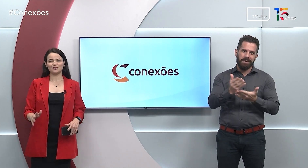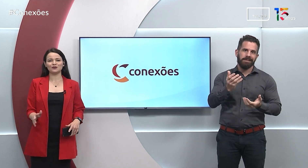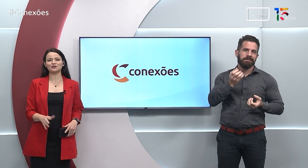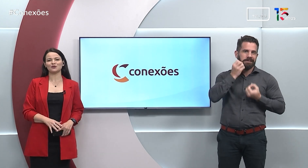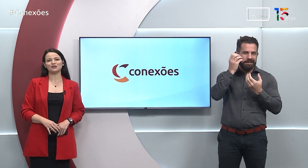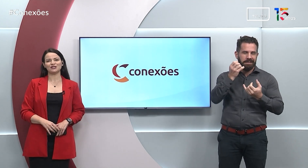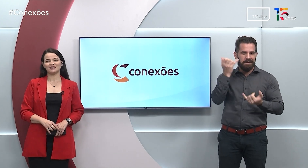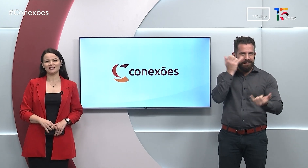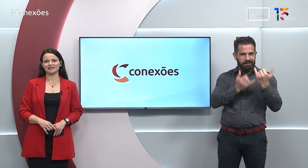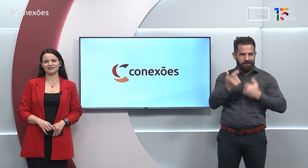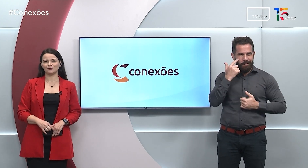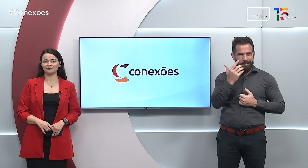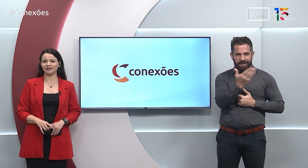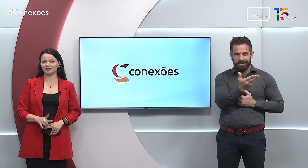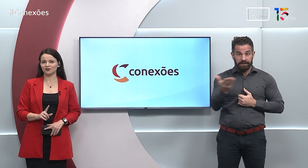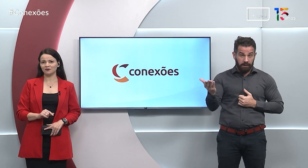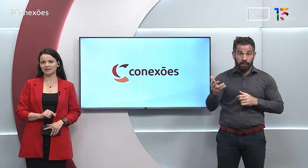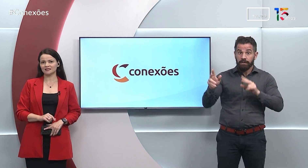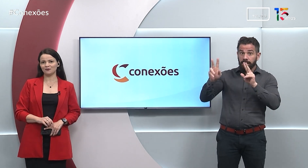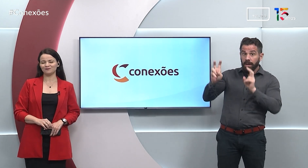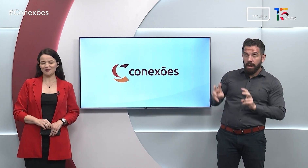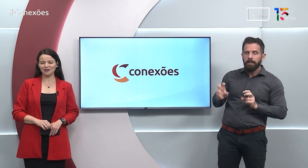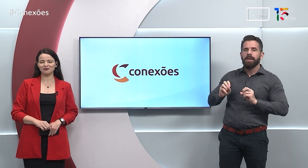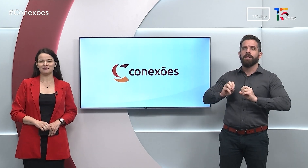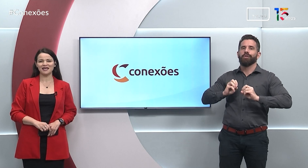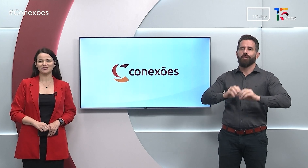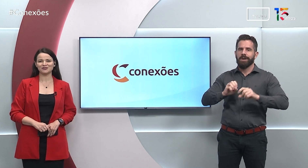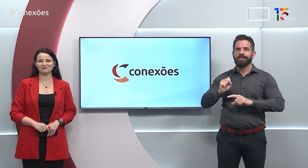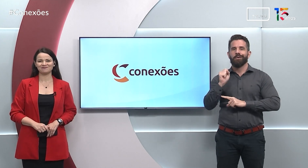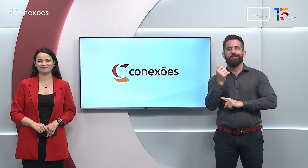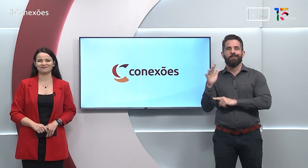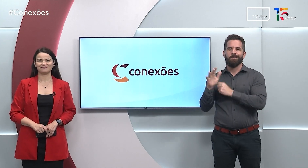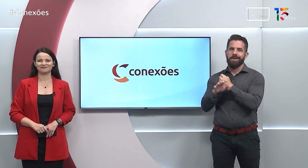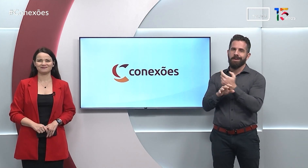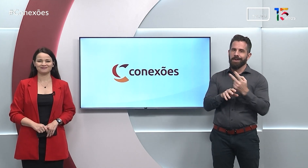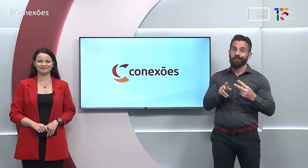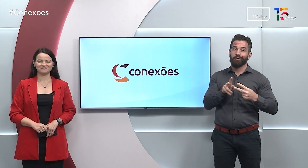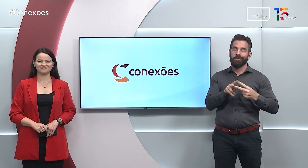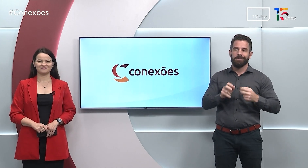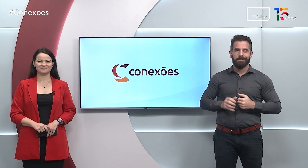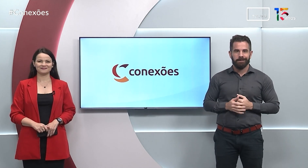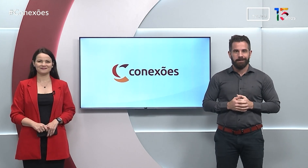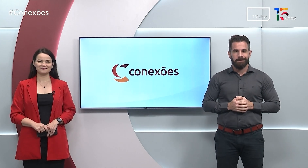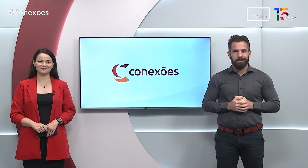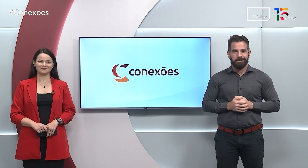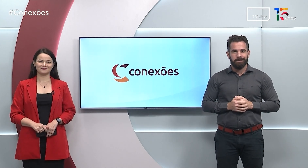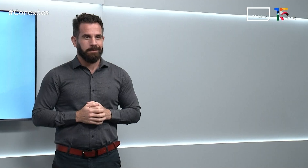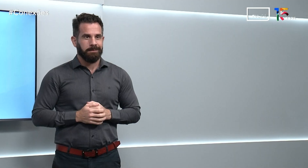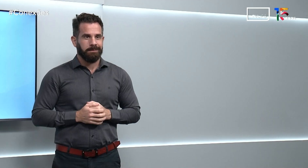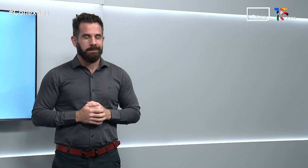nosso giro de notícias, que hoje fala de educação e meio ambiente.